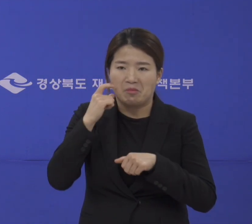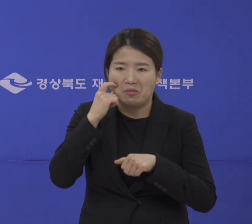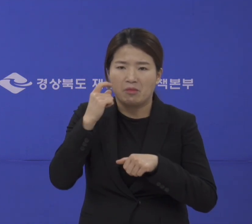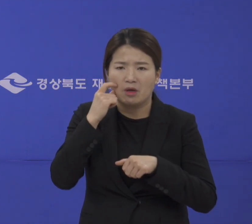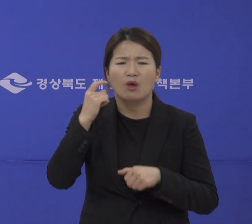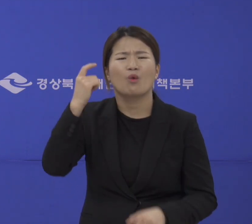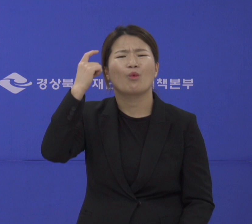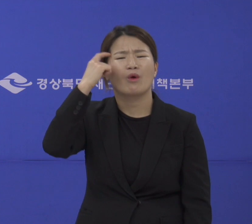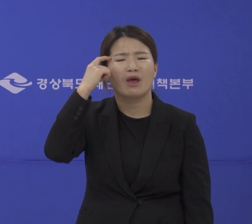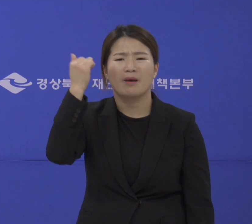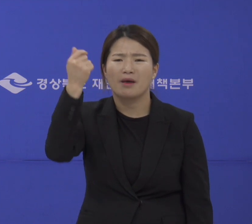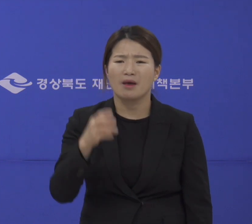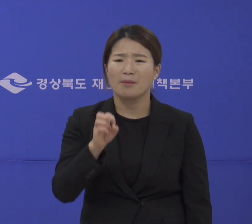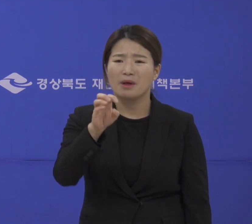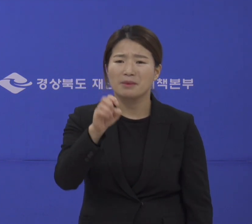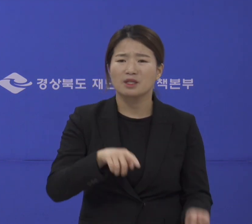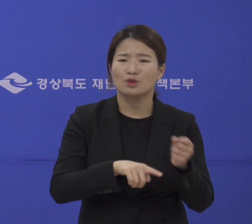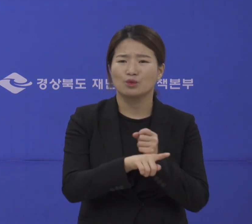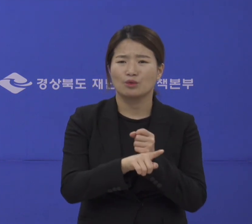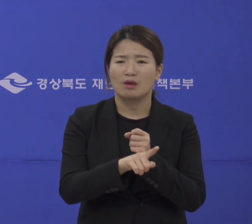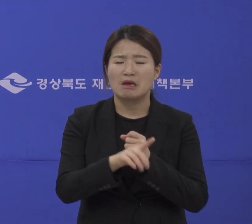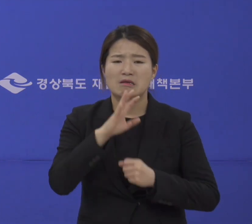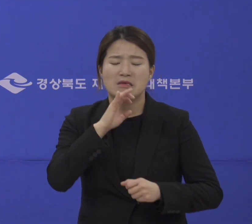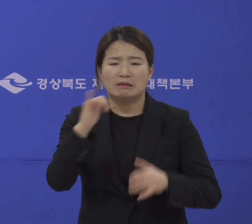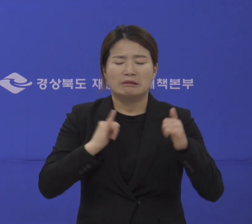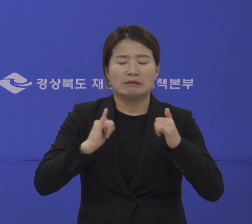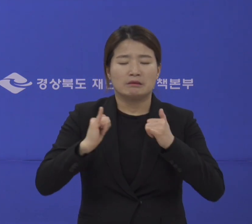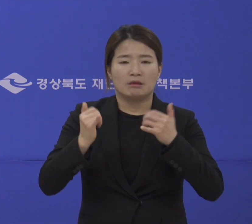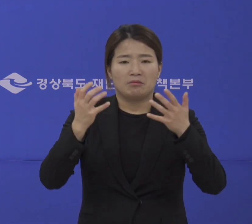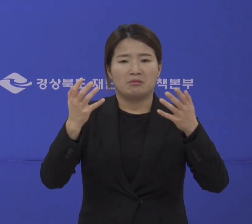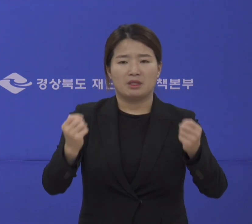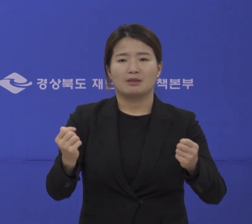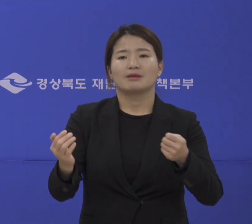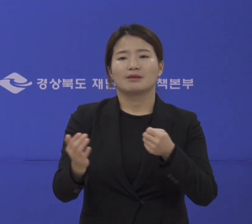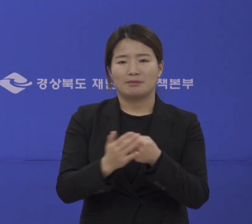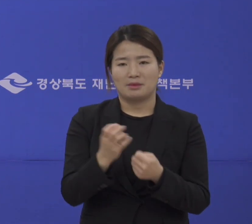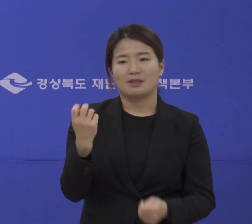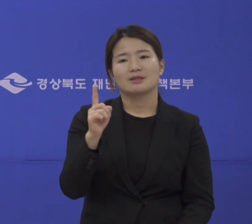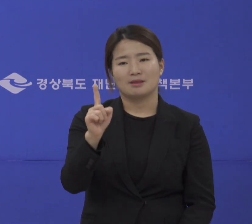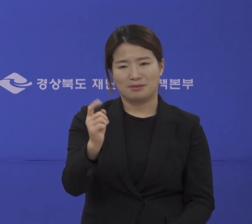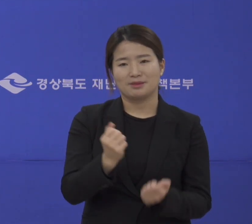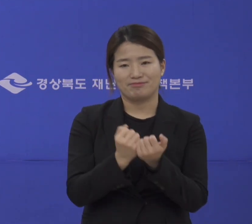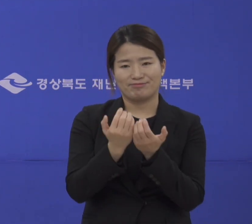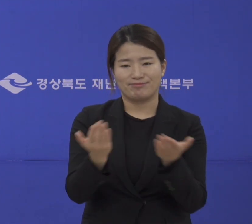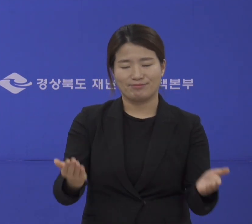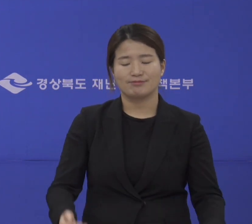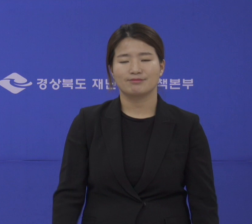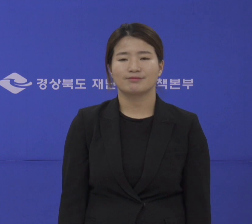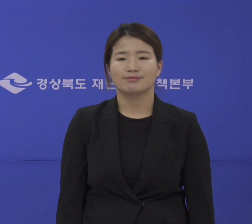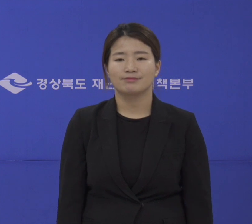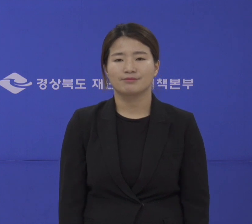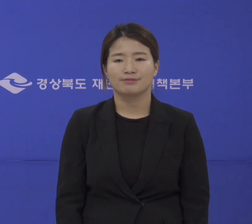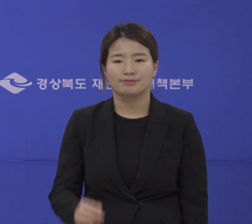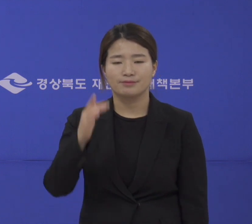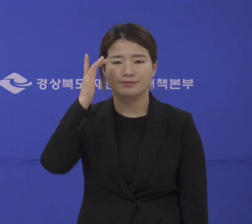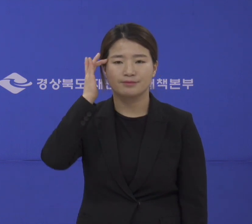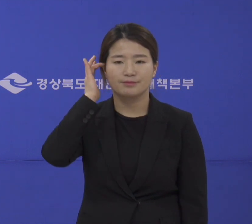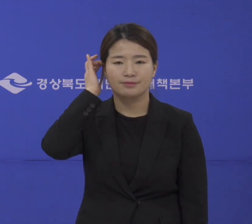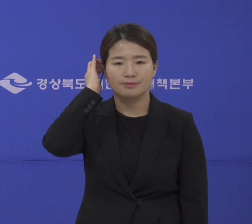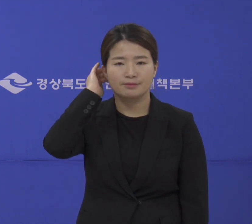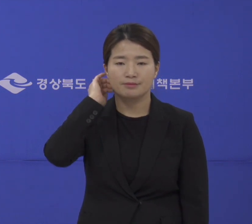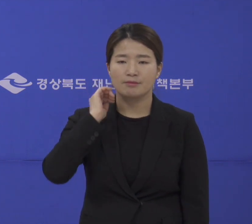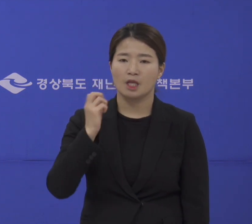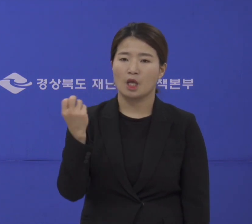번 불만 사항을 말씀하신 분들이 많아서 이 말씀을 다시 한번 더 드리겠습니다. 아까도